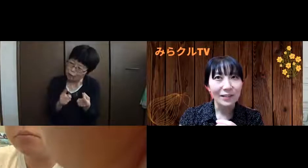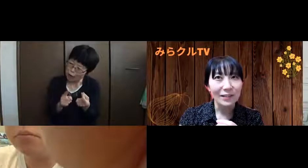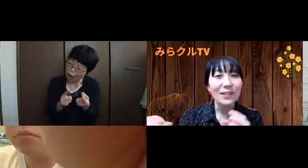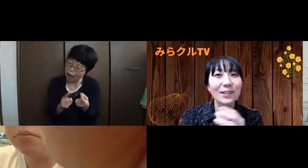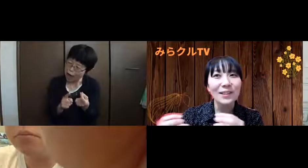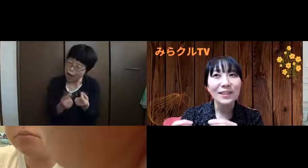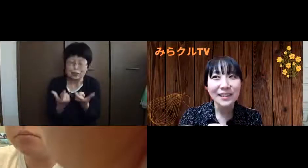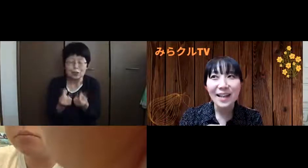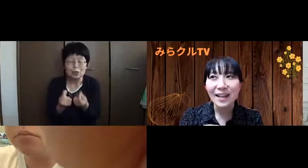ツールとして